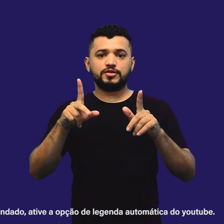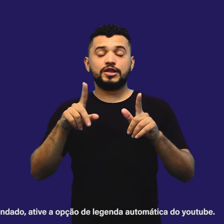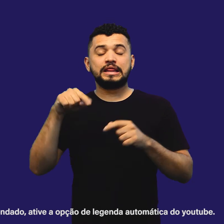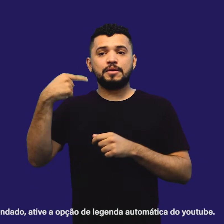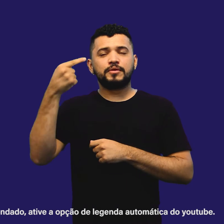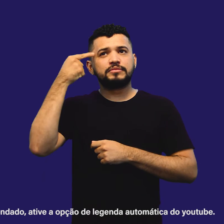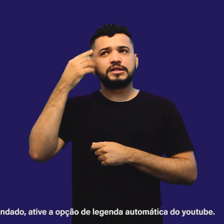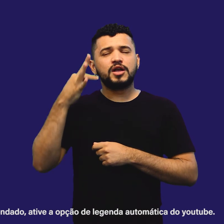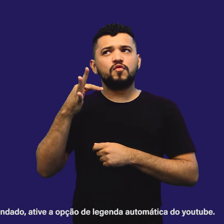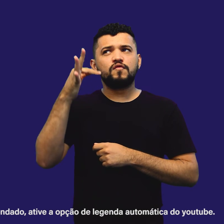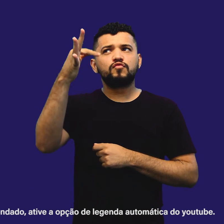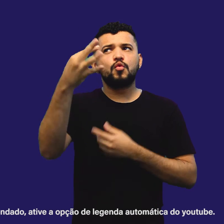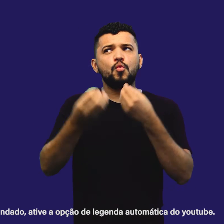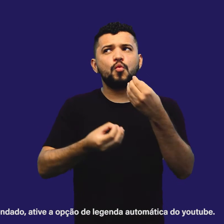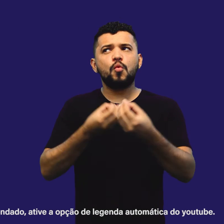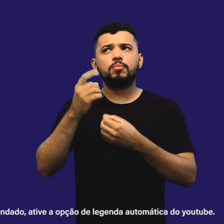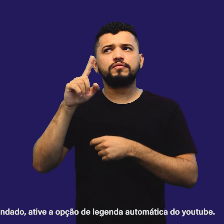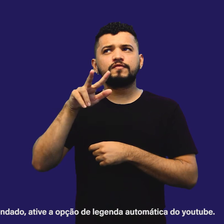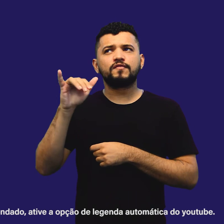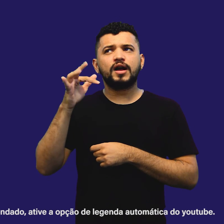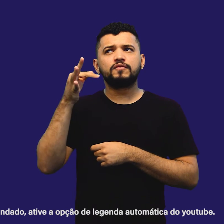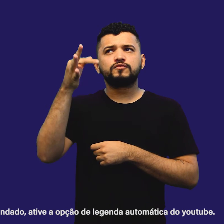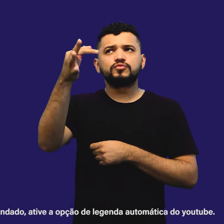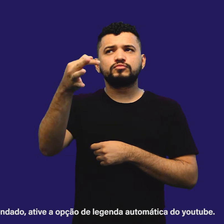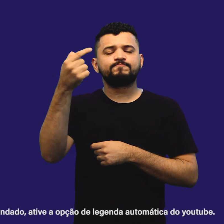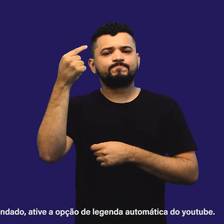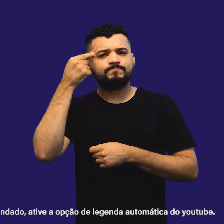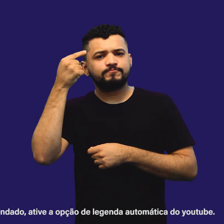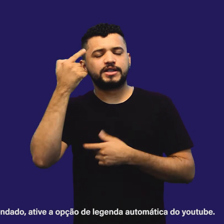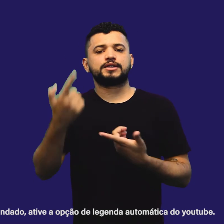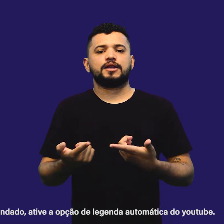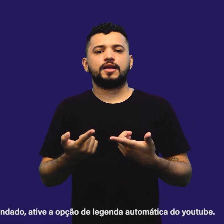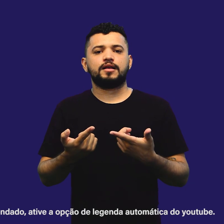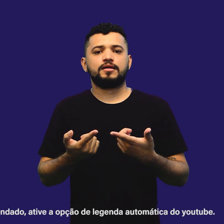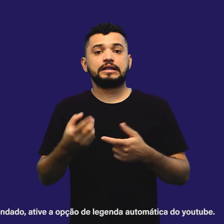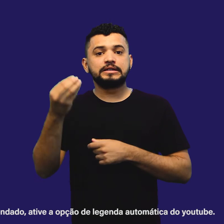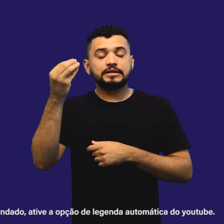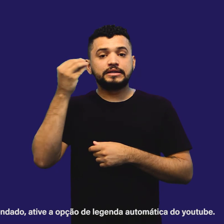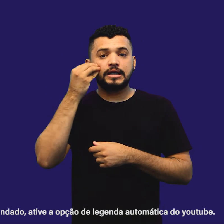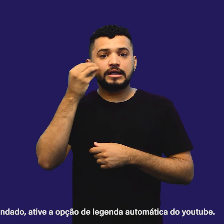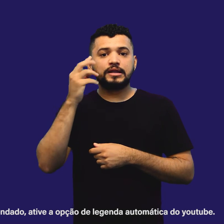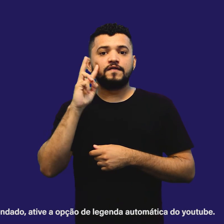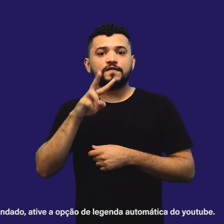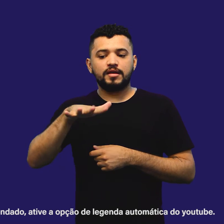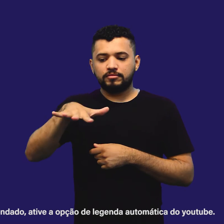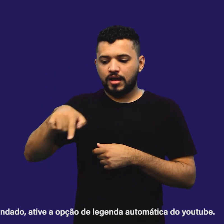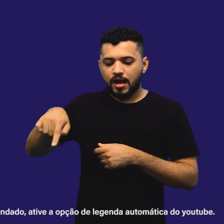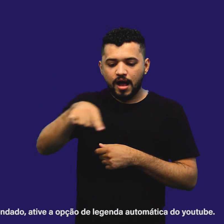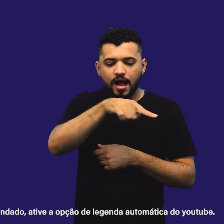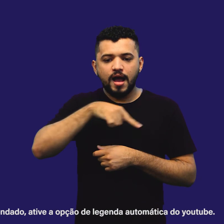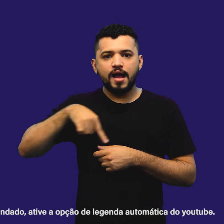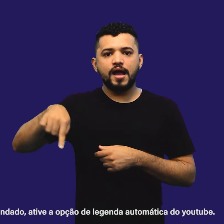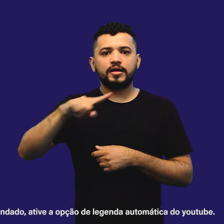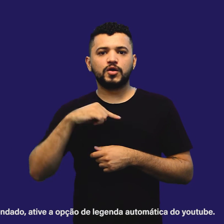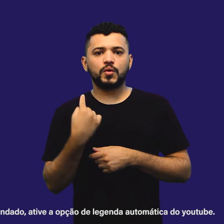como que a gente consegue ver isso muitas vezes? Vamos olhar o nosso entorno, sabe? Vamos olhar o que está acontecendo lá fora. Lá